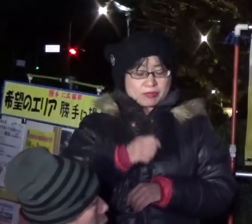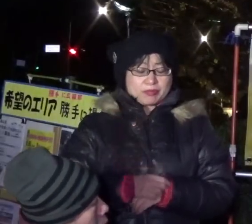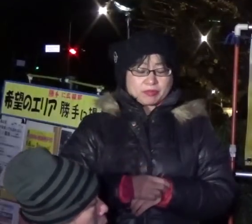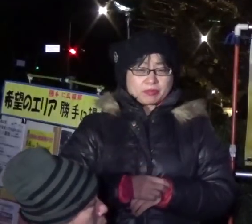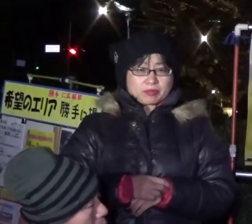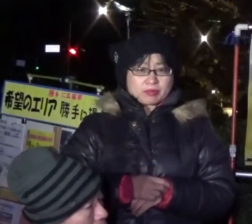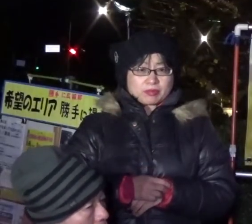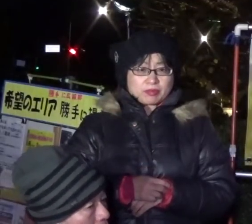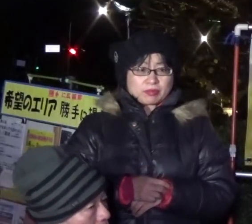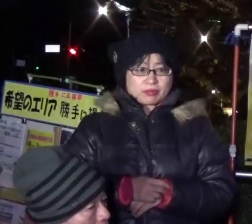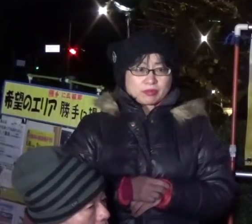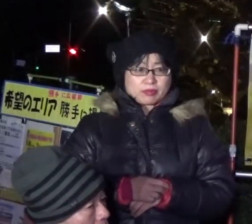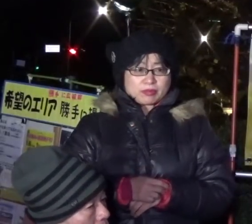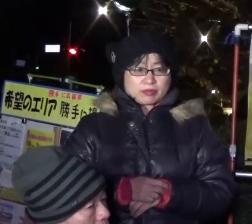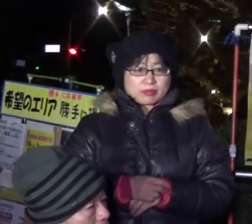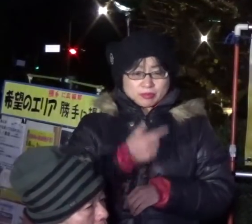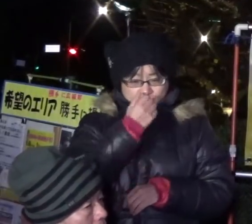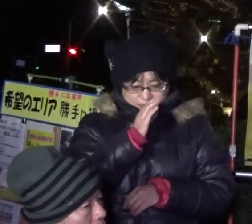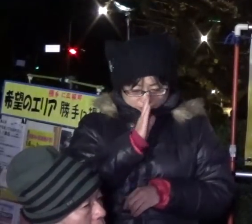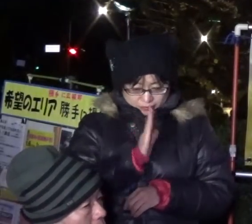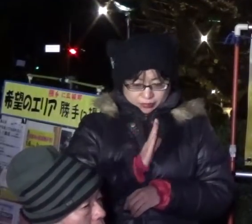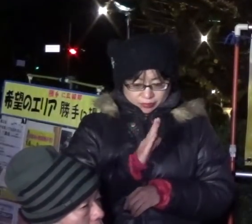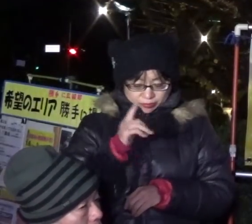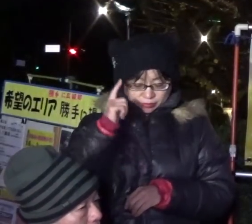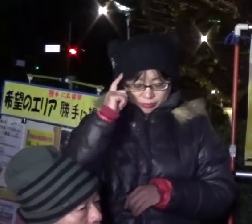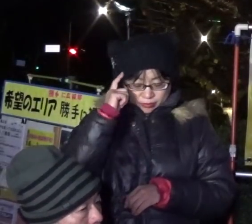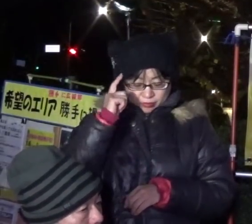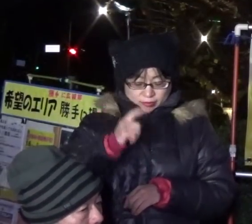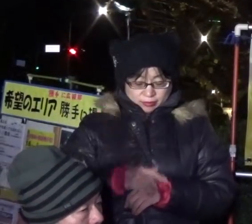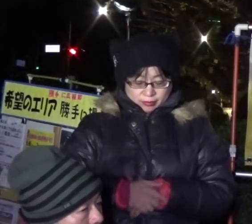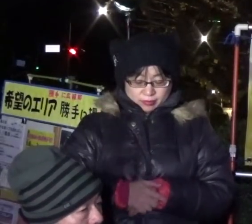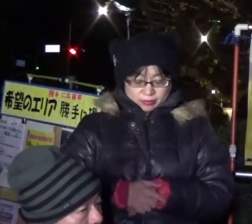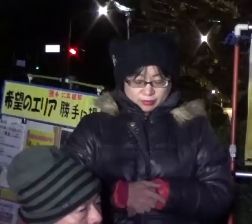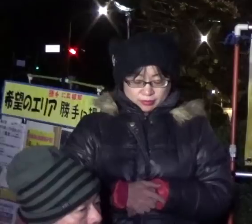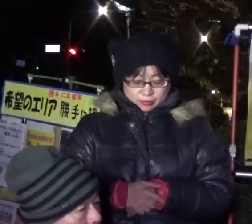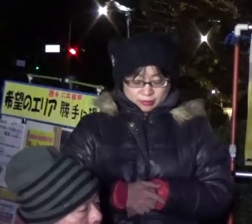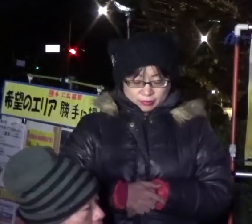に申し訳ないと思います。